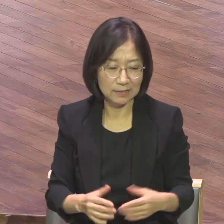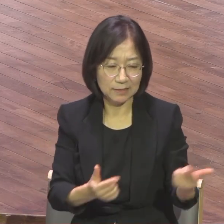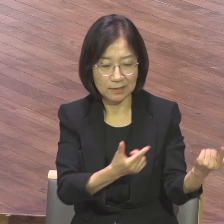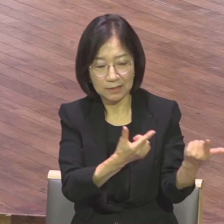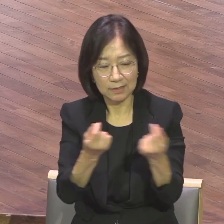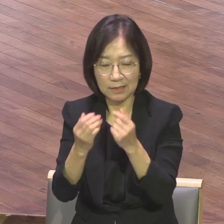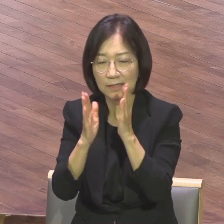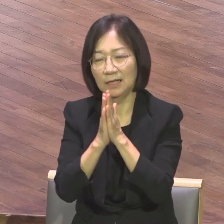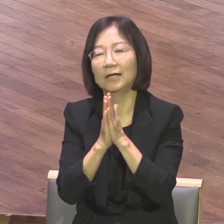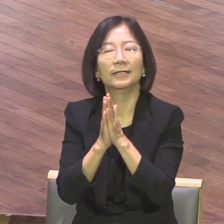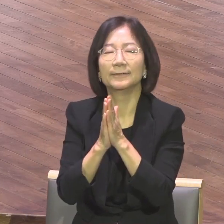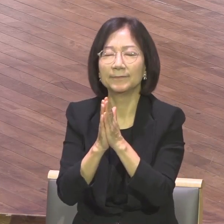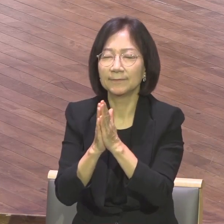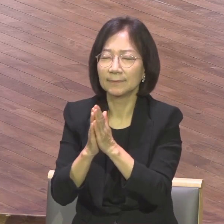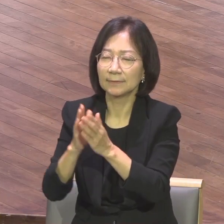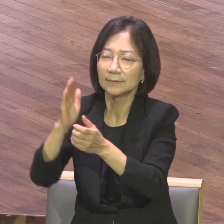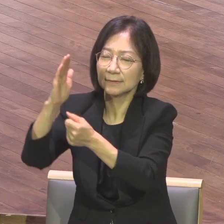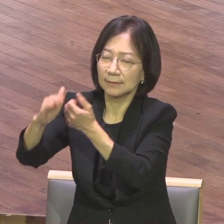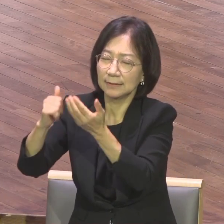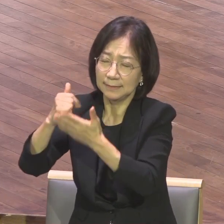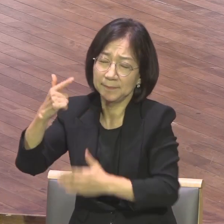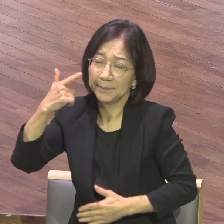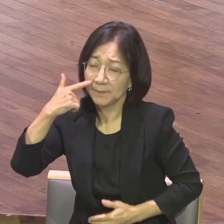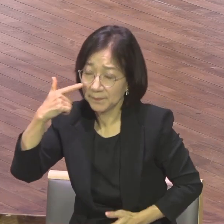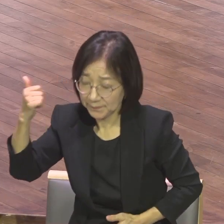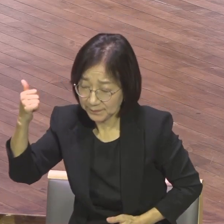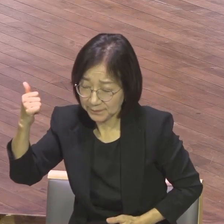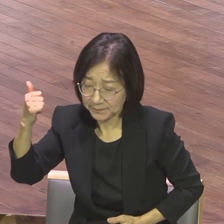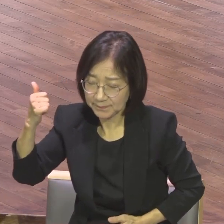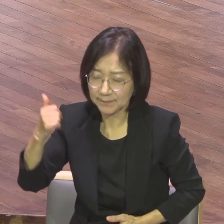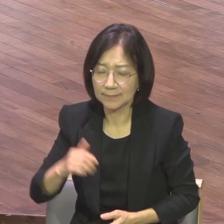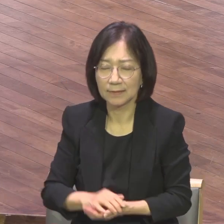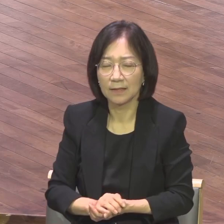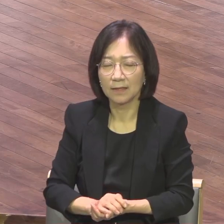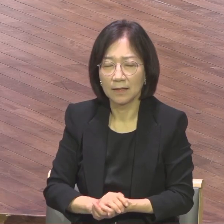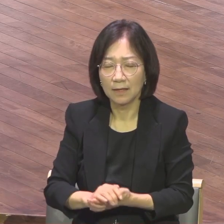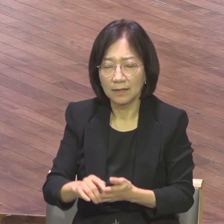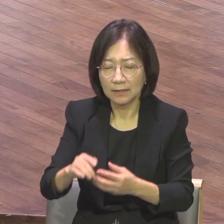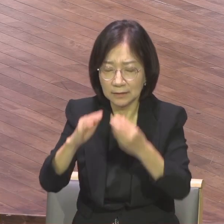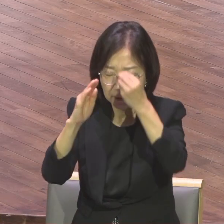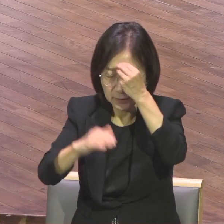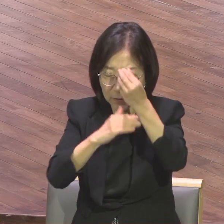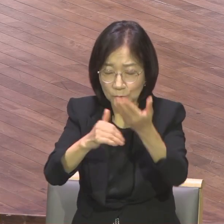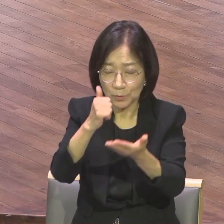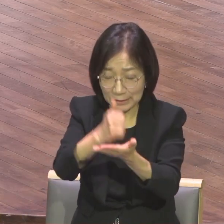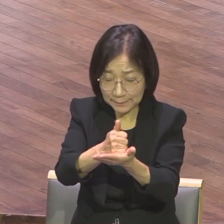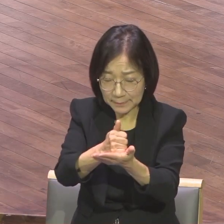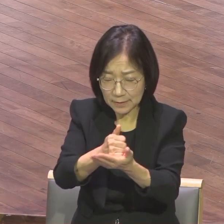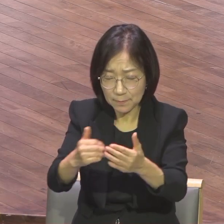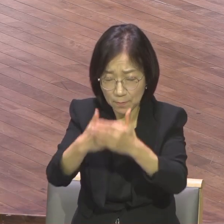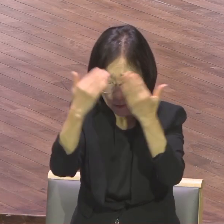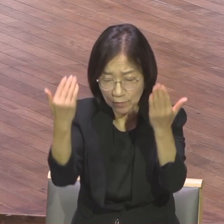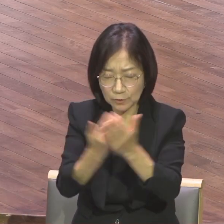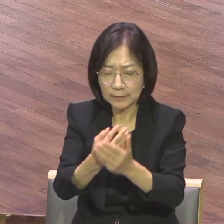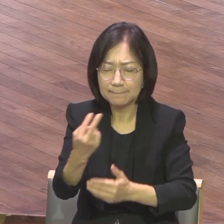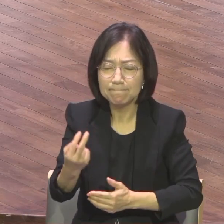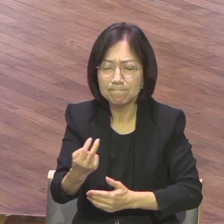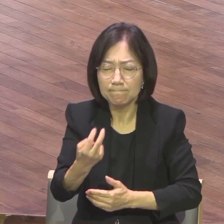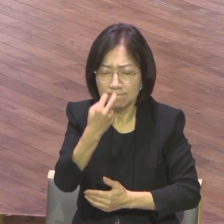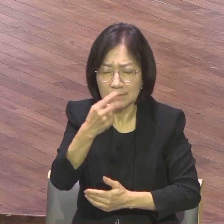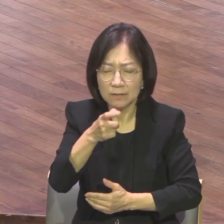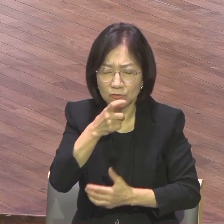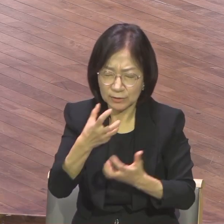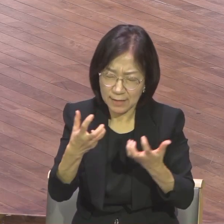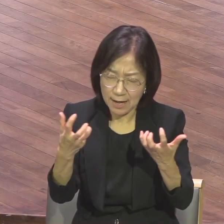기도합시다. 아버지 하나님, 영계 모든 성도들 생명수가 흘러넘치는 교회에 나오게 하심을